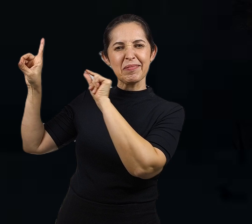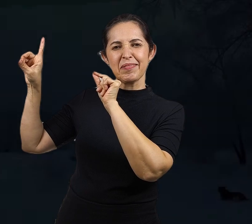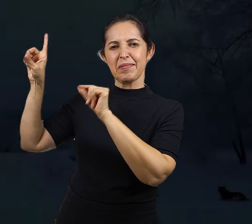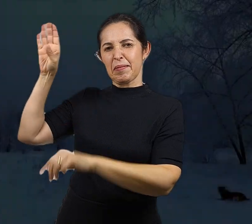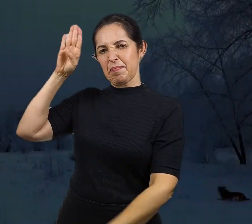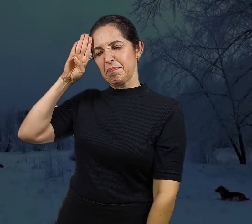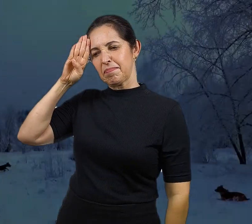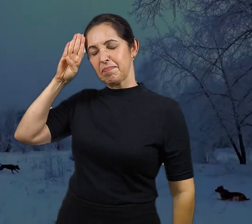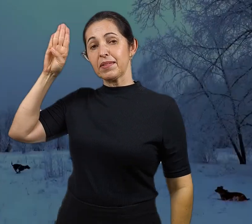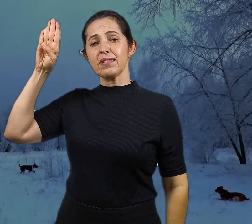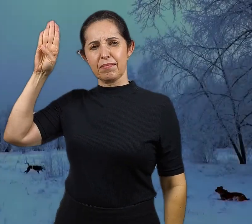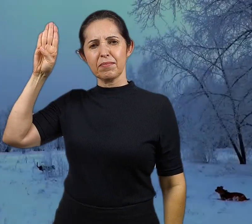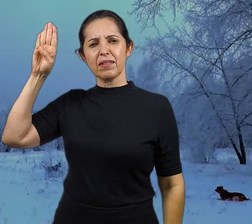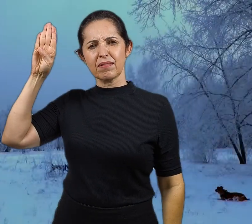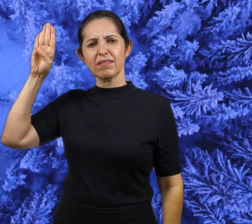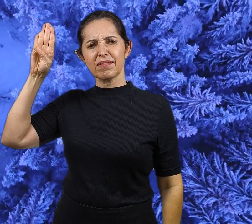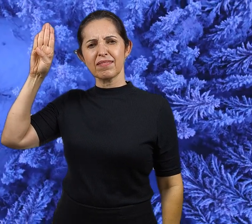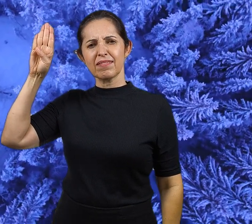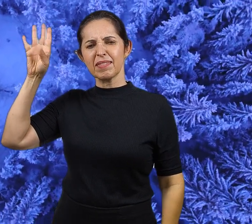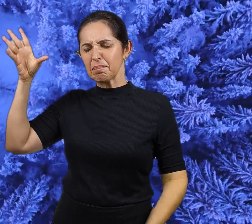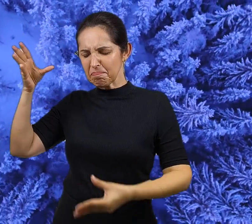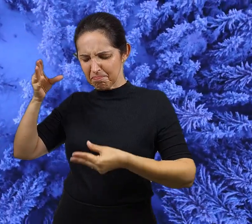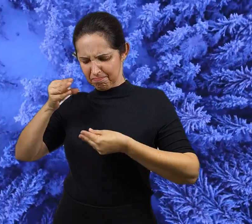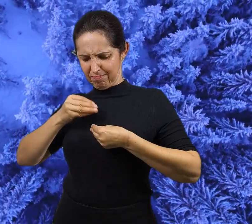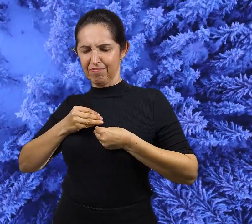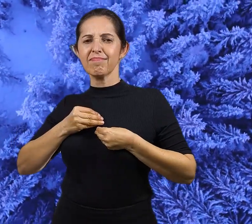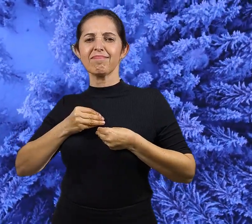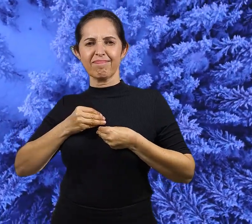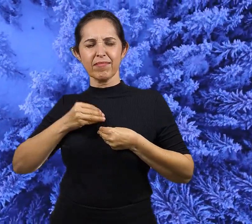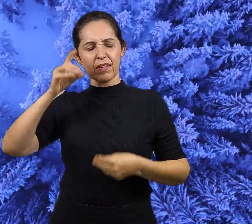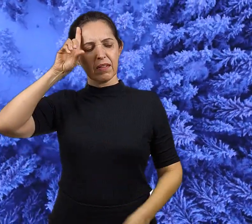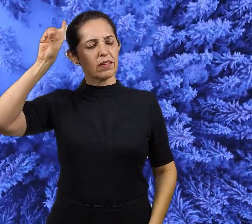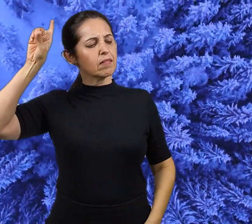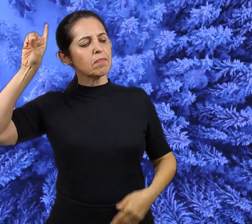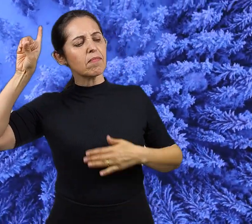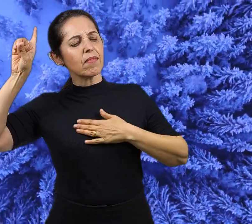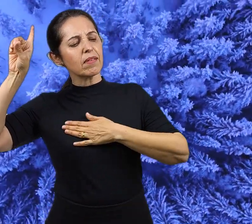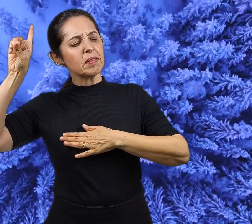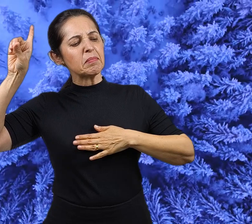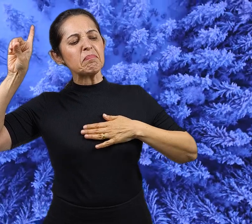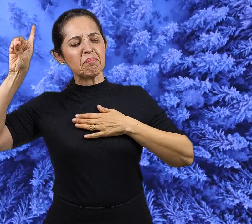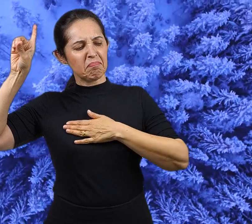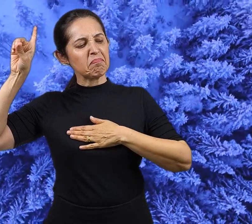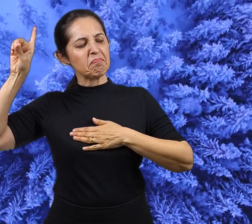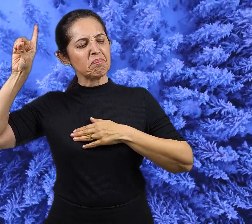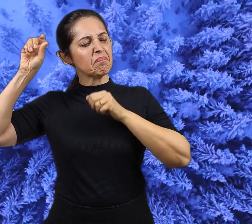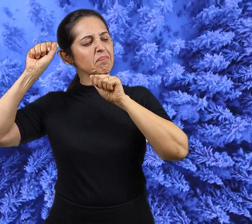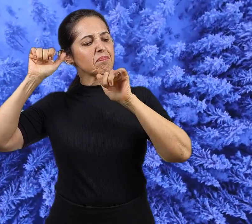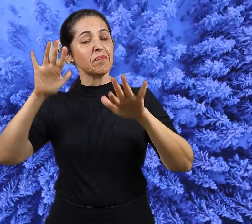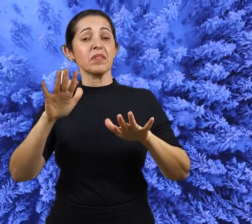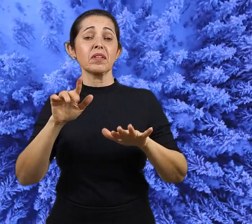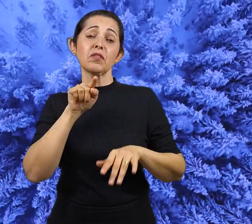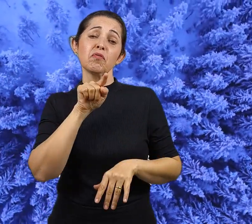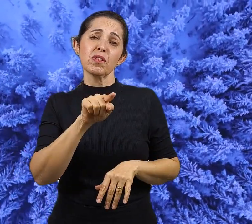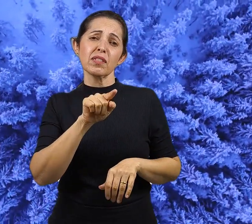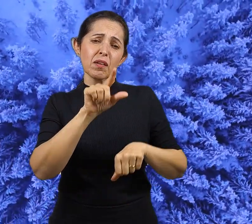irmãos, Deus honra. Às vezes você tem um tempinho para estudar, mas naquele tempinho o Espírito Santo abre a sua mente,